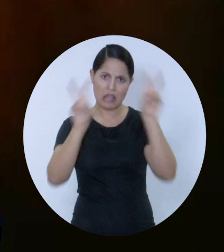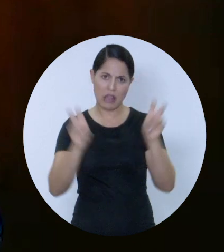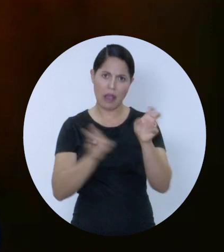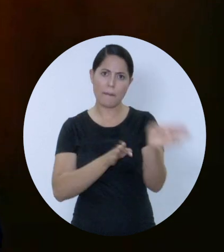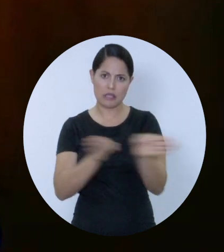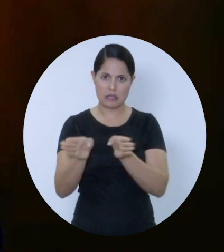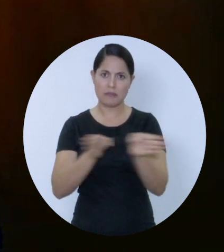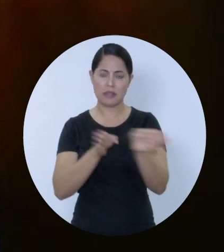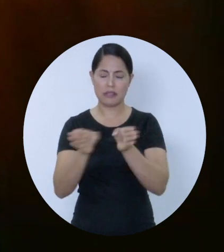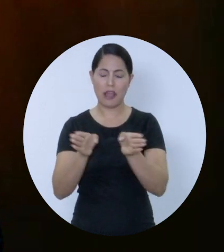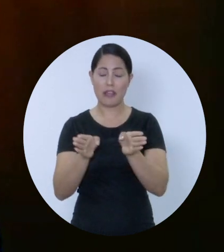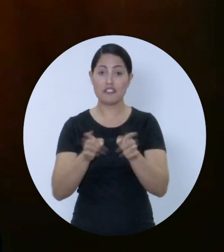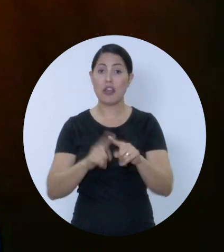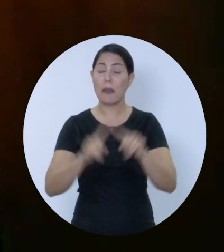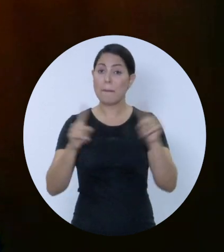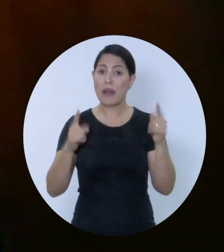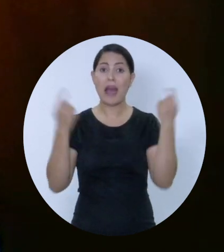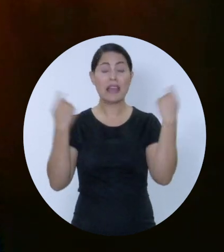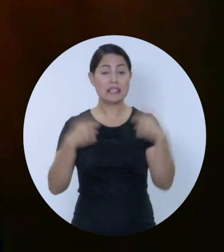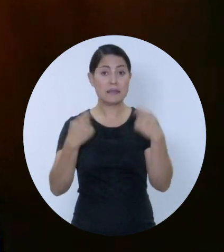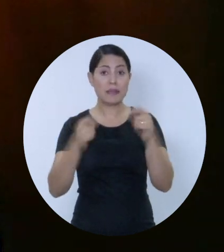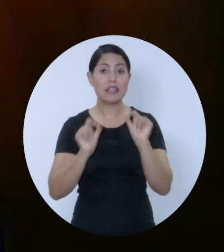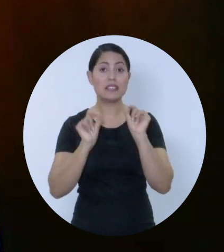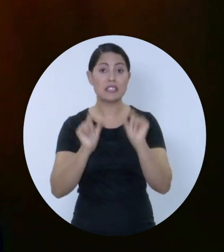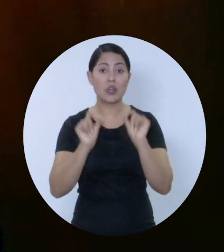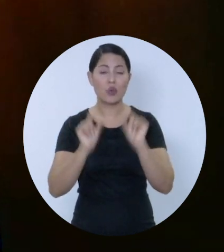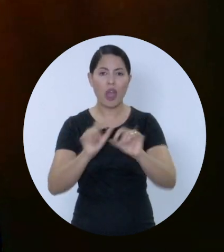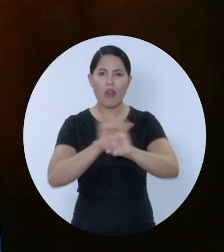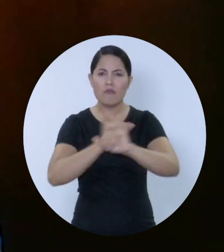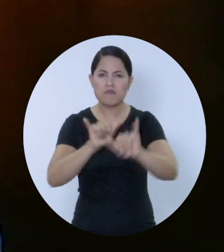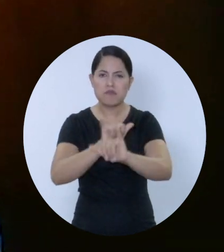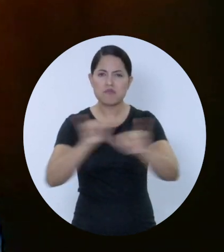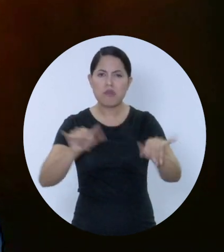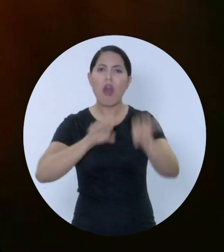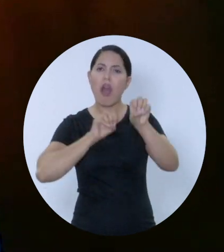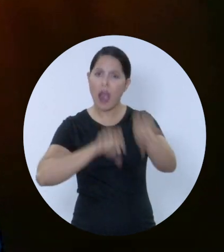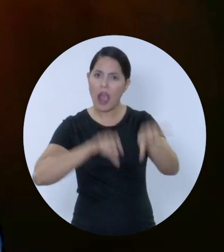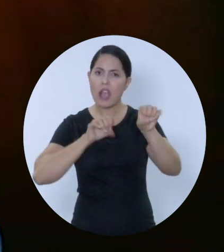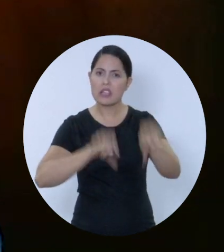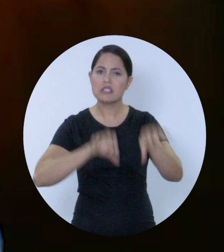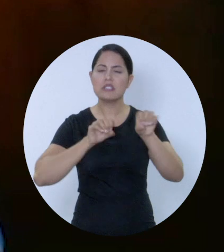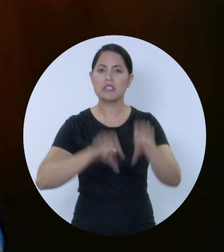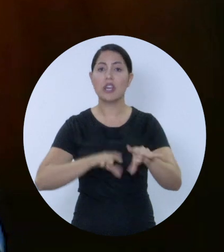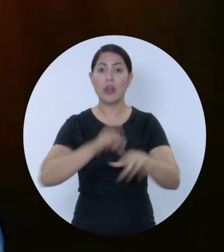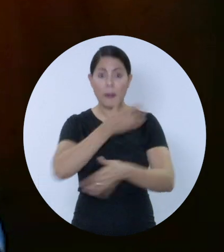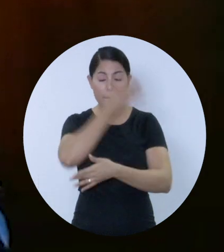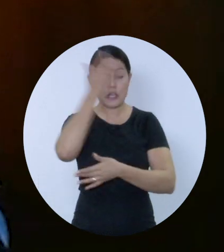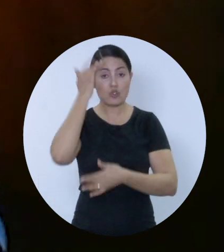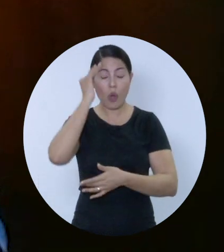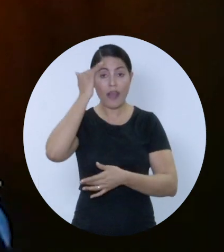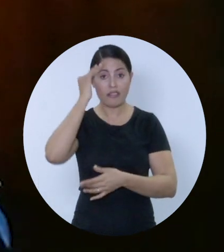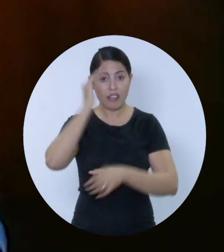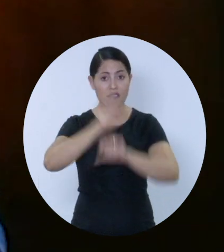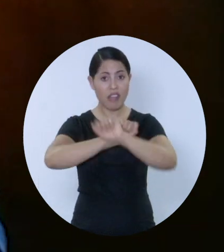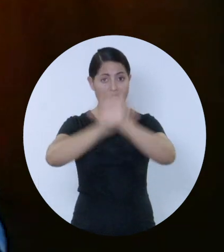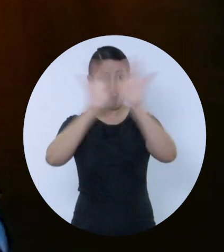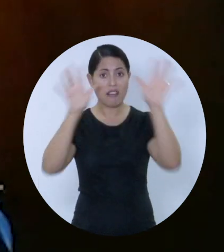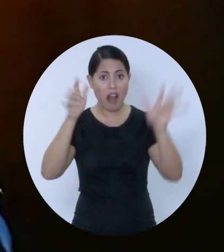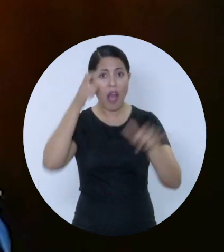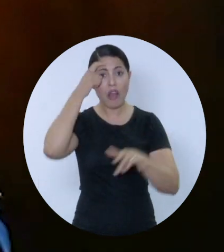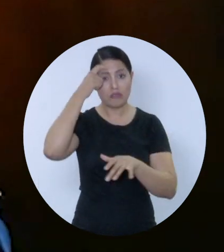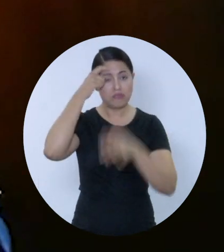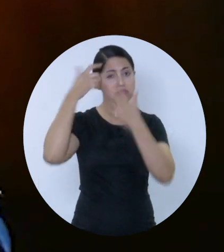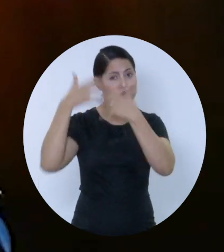divulgado e necessita de talvez mais campanhas educativas para que as pessoas